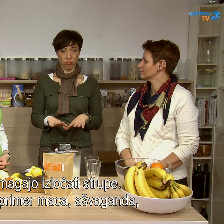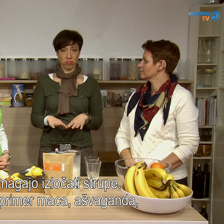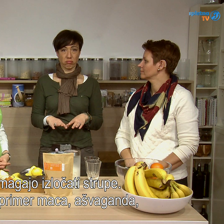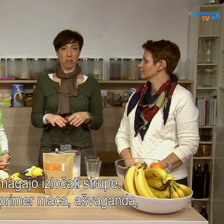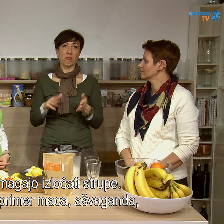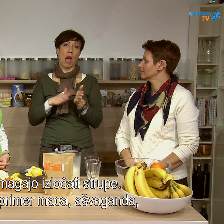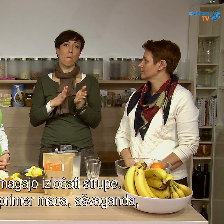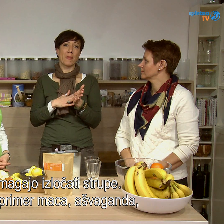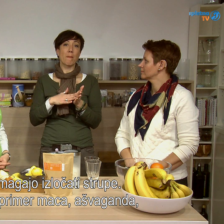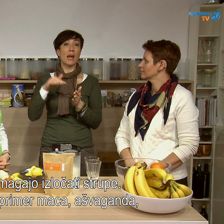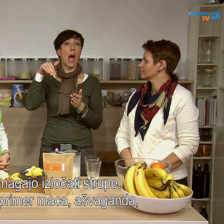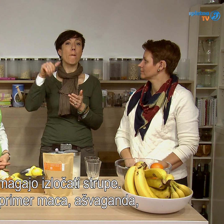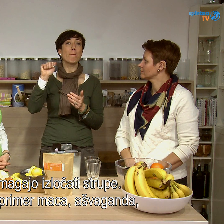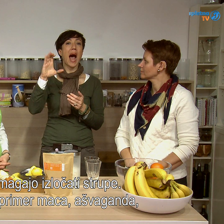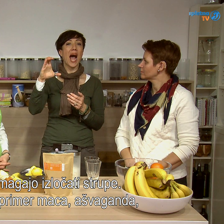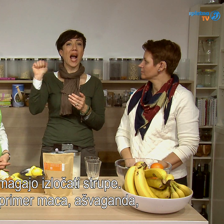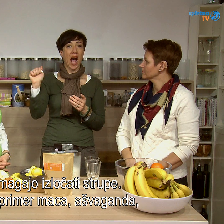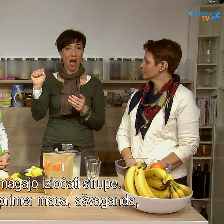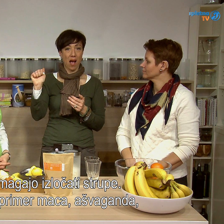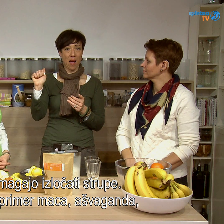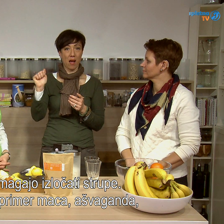To so pa na primer maka,